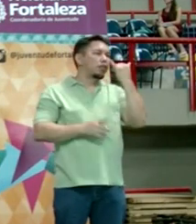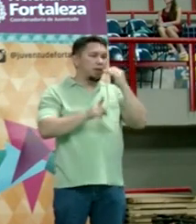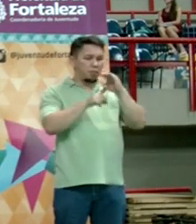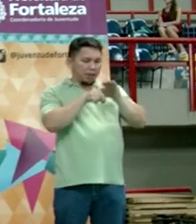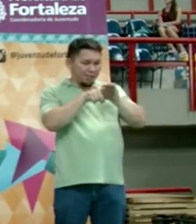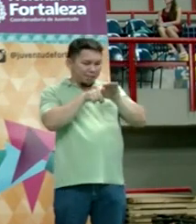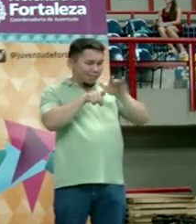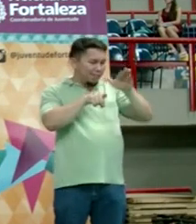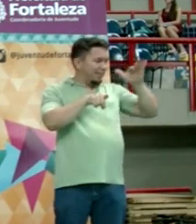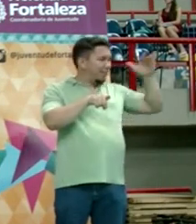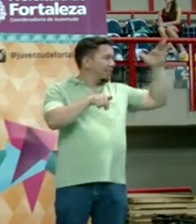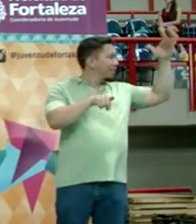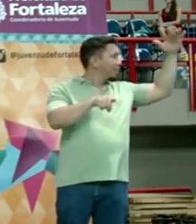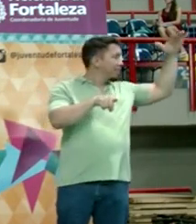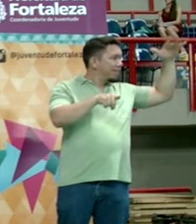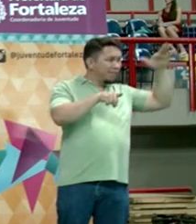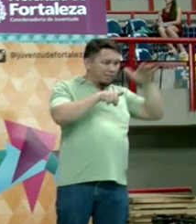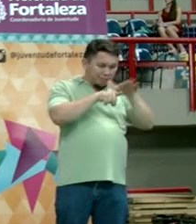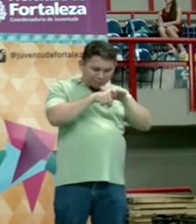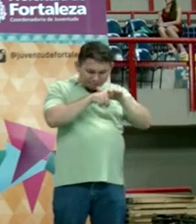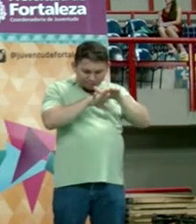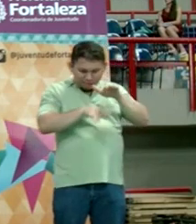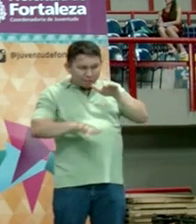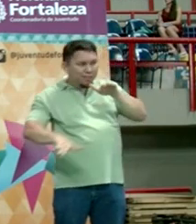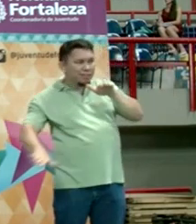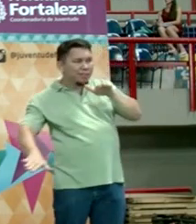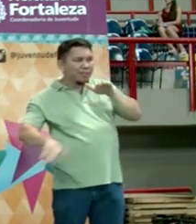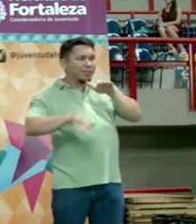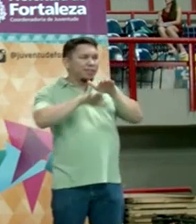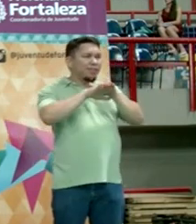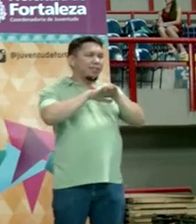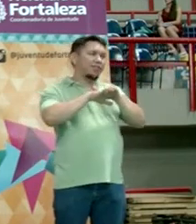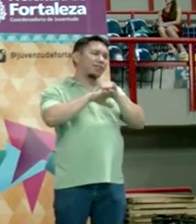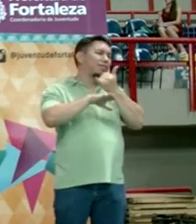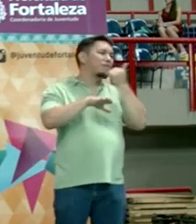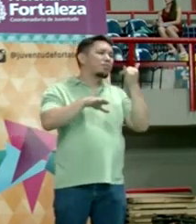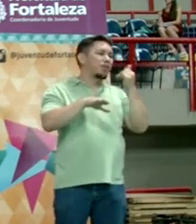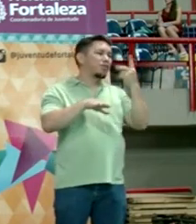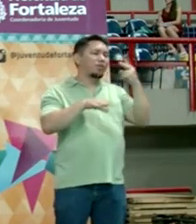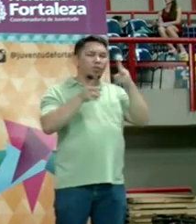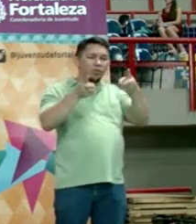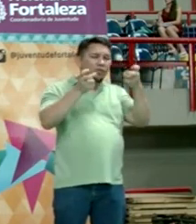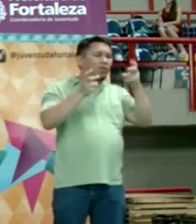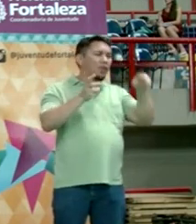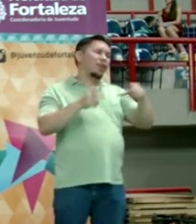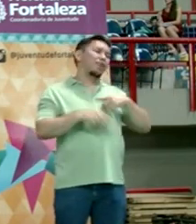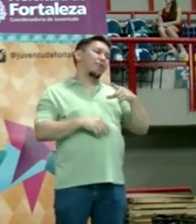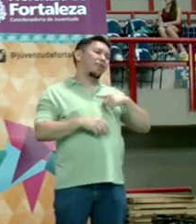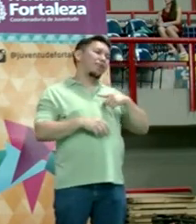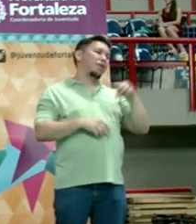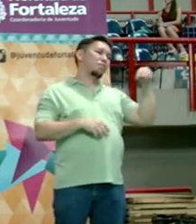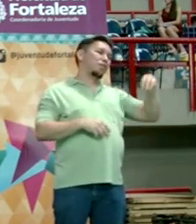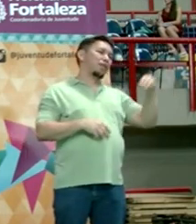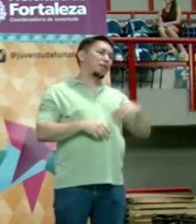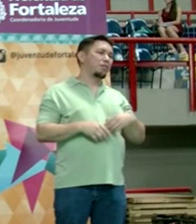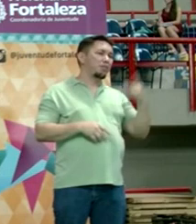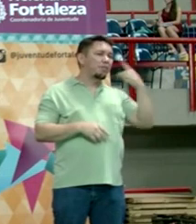determina totalmente aquilo que tu enxerga. Isso aí é basicamente o quê? Matemática, escala. Quando a gente fala